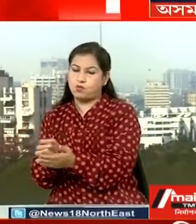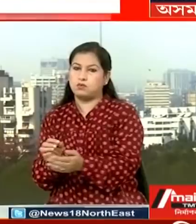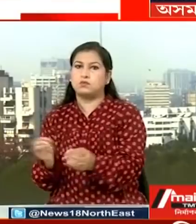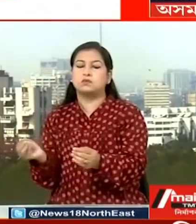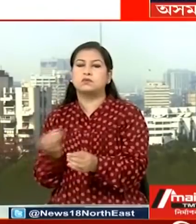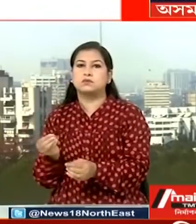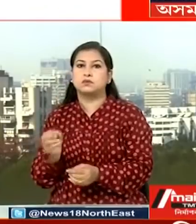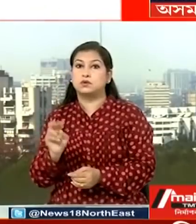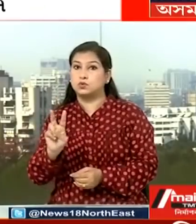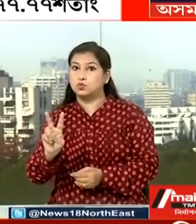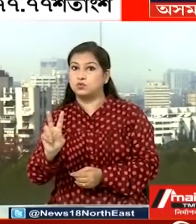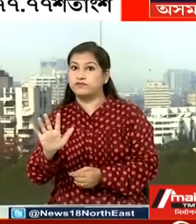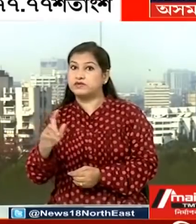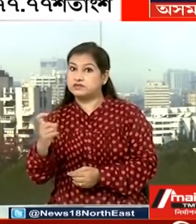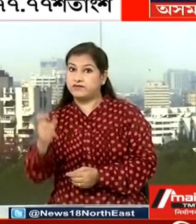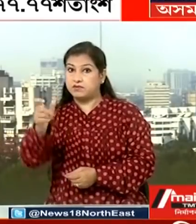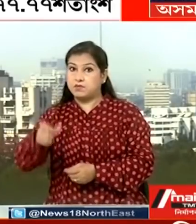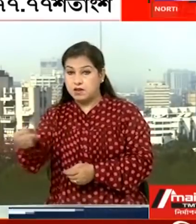257 माननीय सदस्य बैठ पाएंगे,